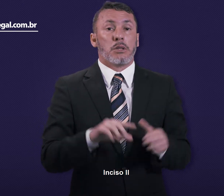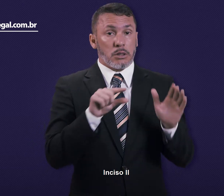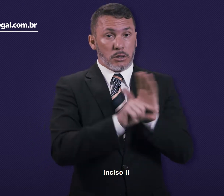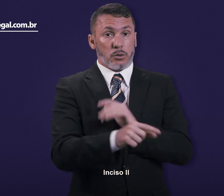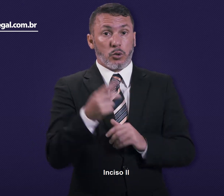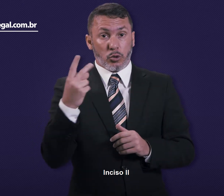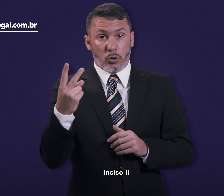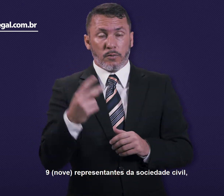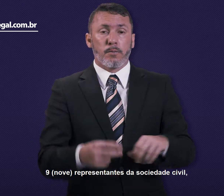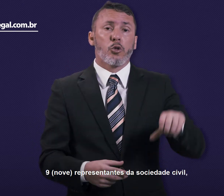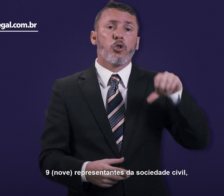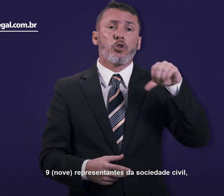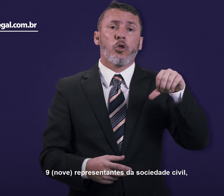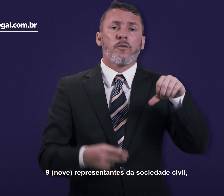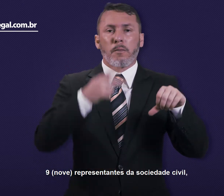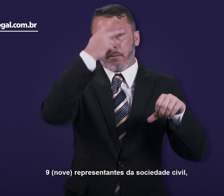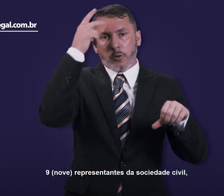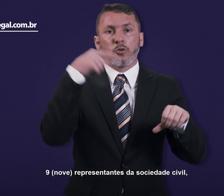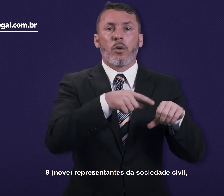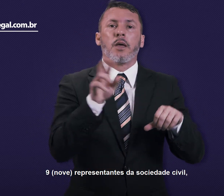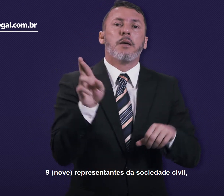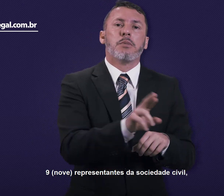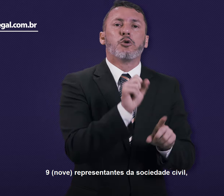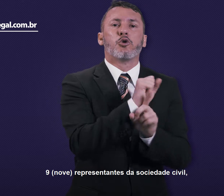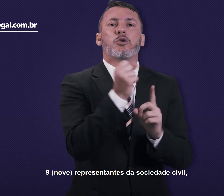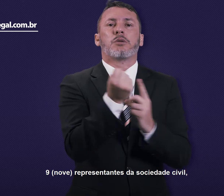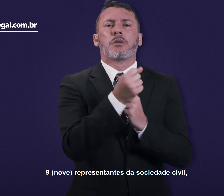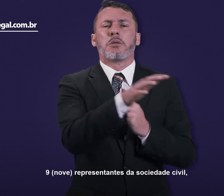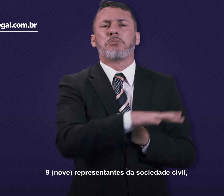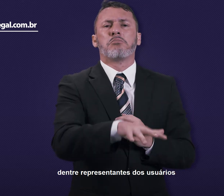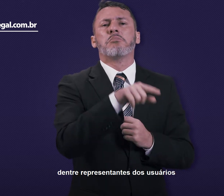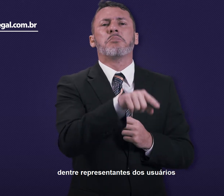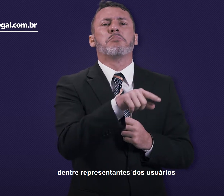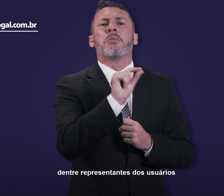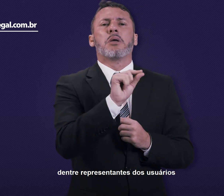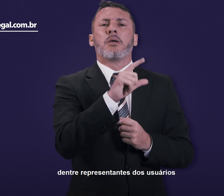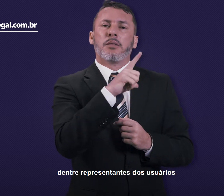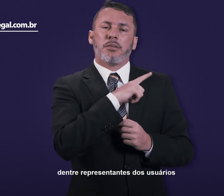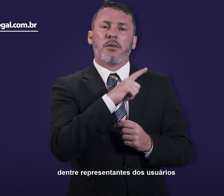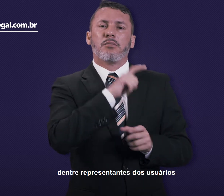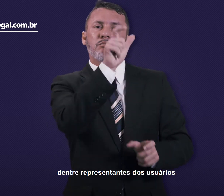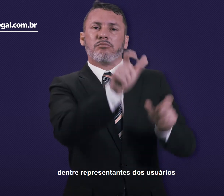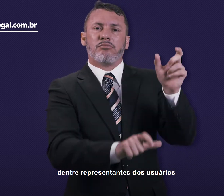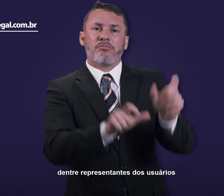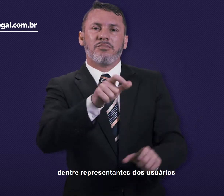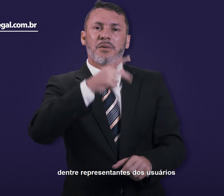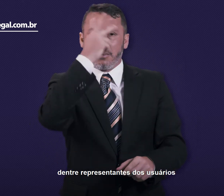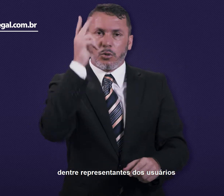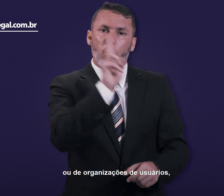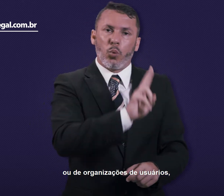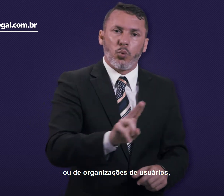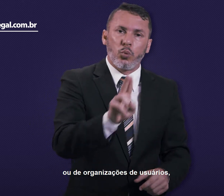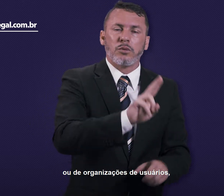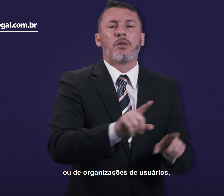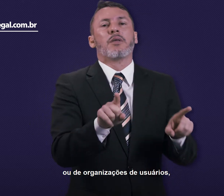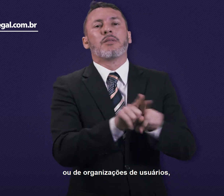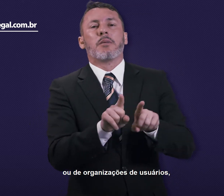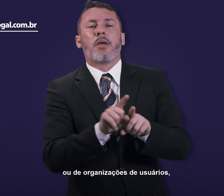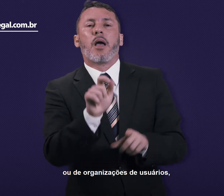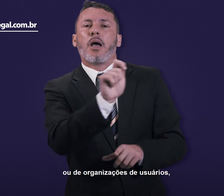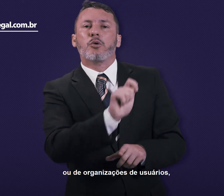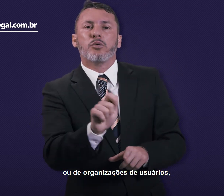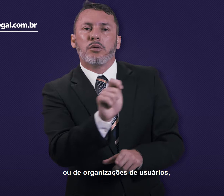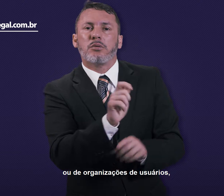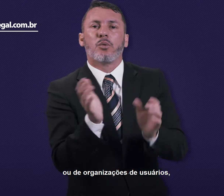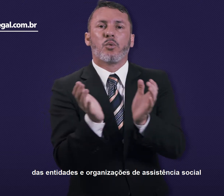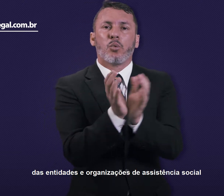municípios. Inciso 2. 9 representantes da sociedade civil, dentre representantes dos usuários ou de